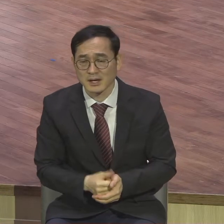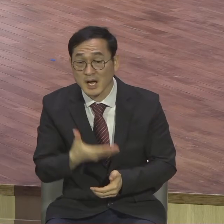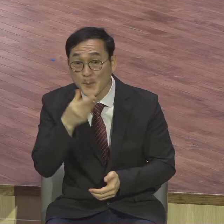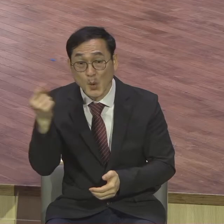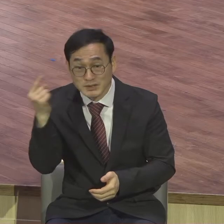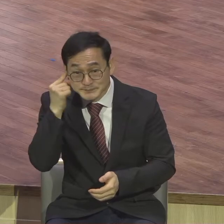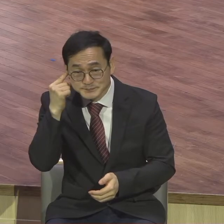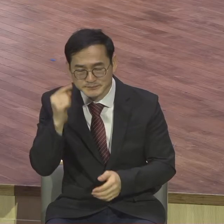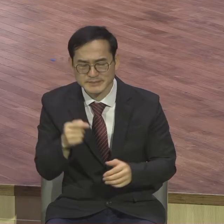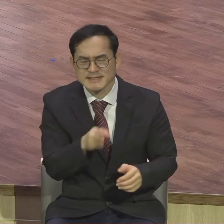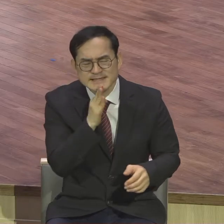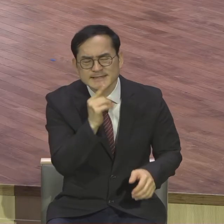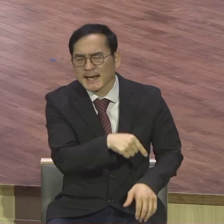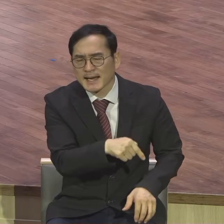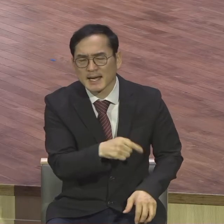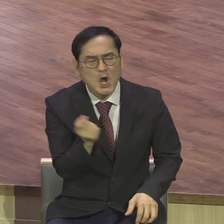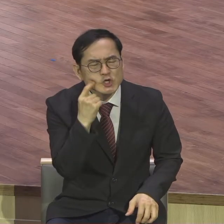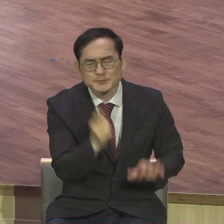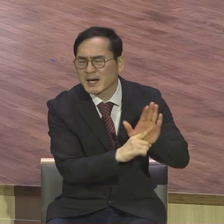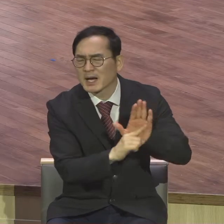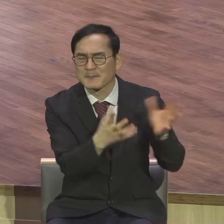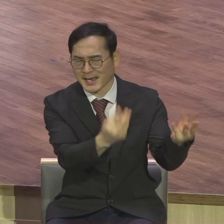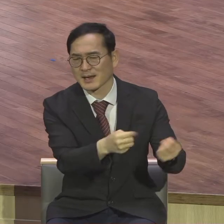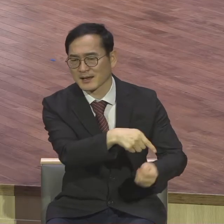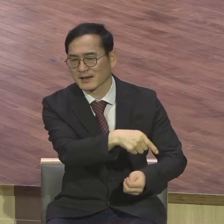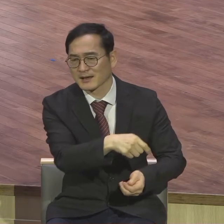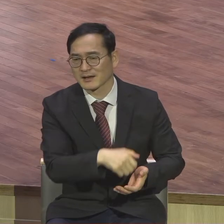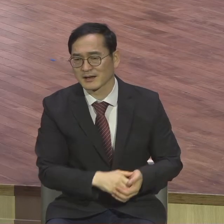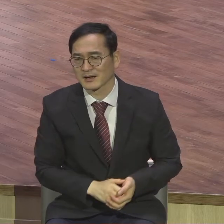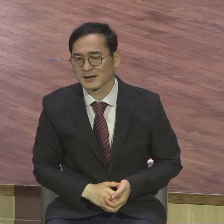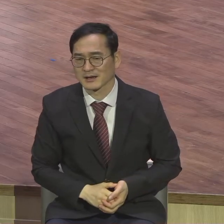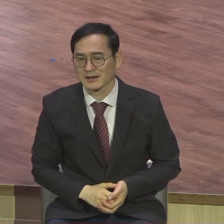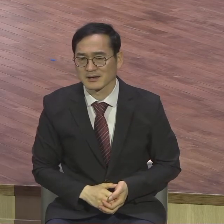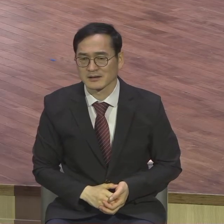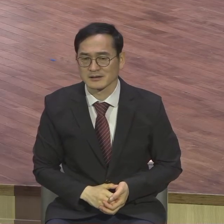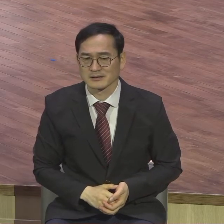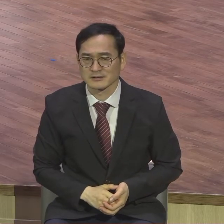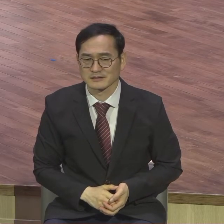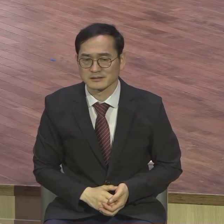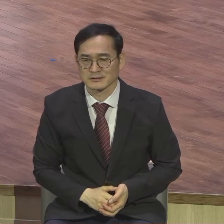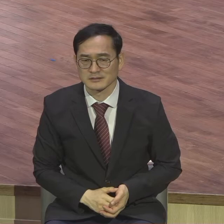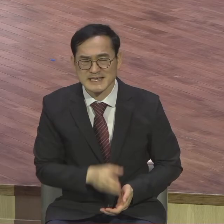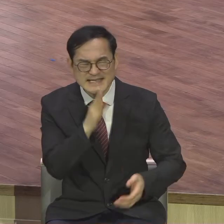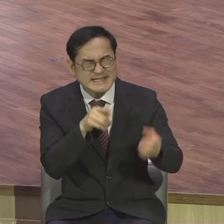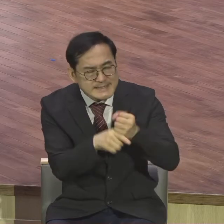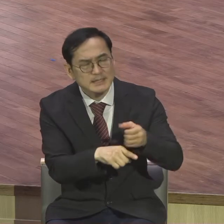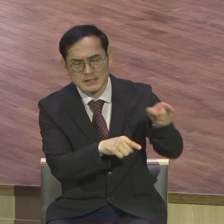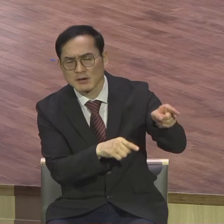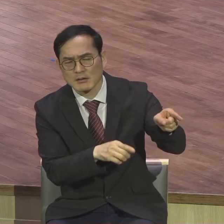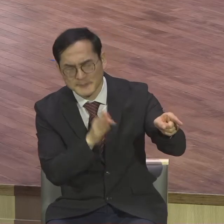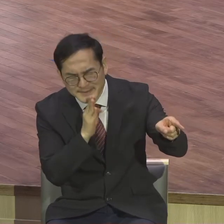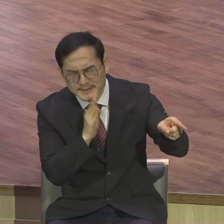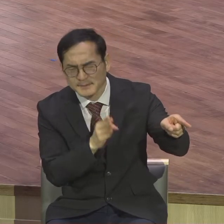지금도 마찬가지예요. 복음 같이 위장을 해요. 다른 복음이죠.